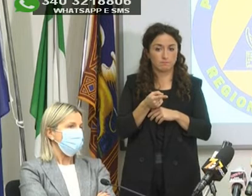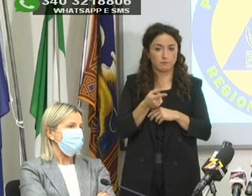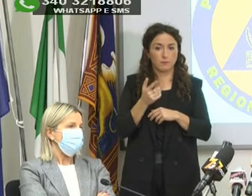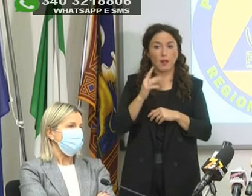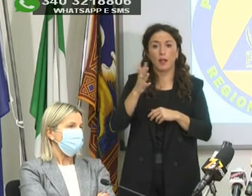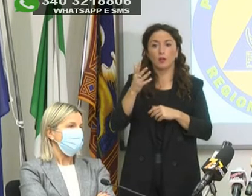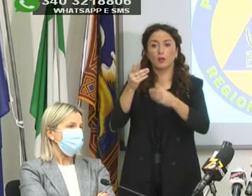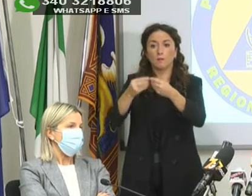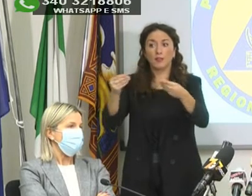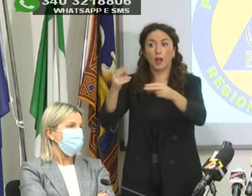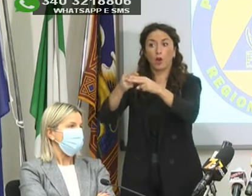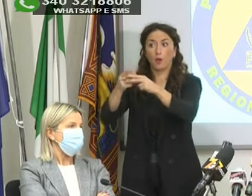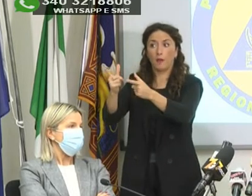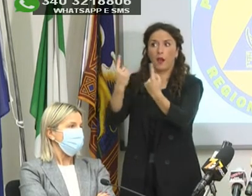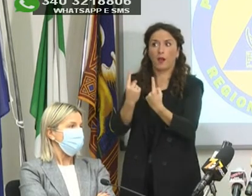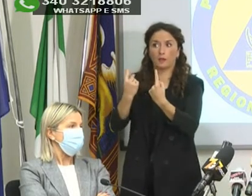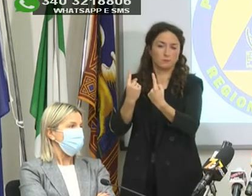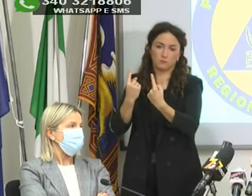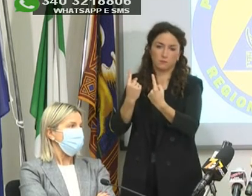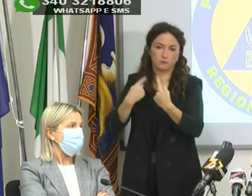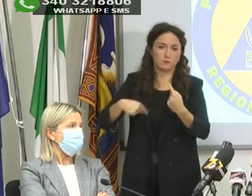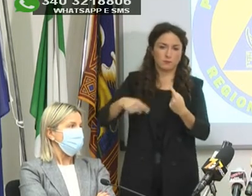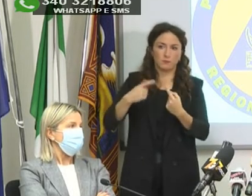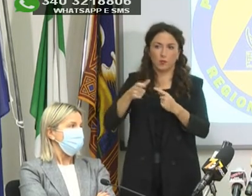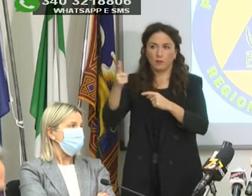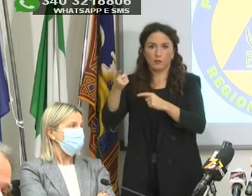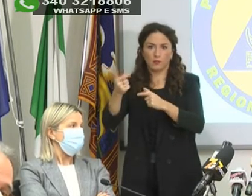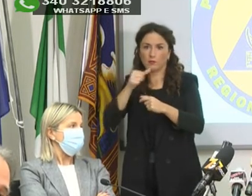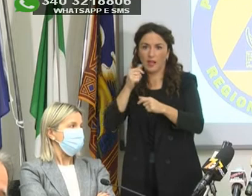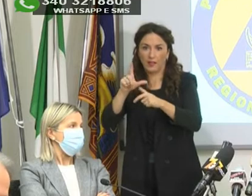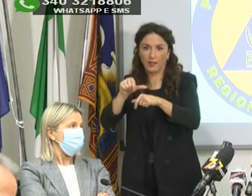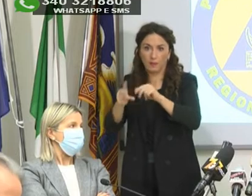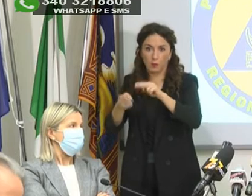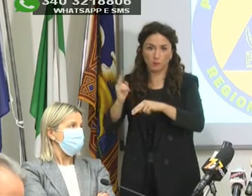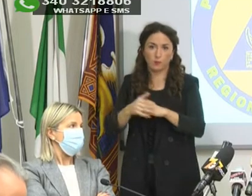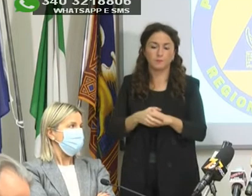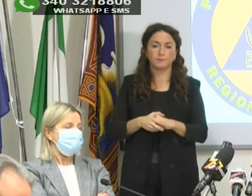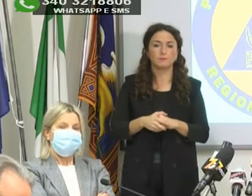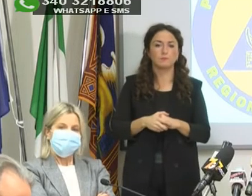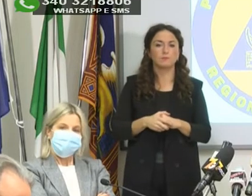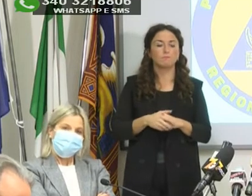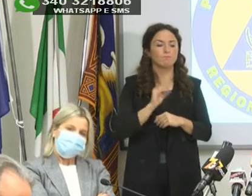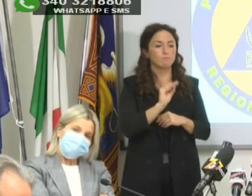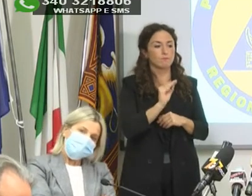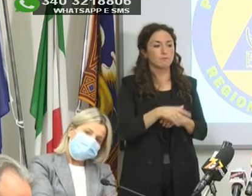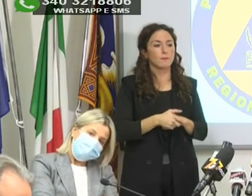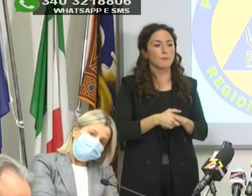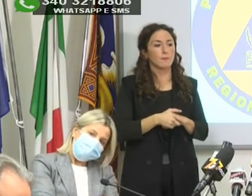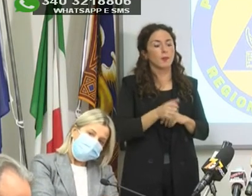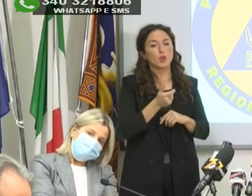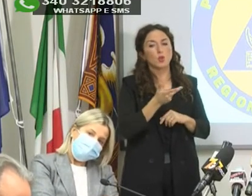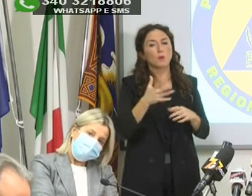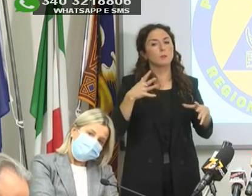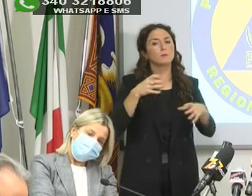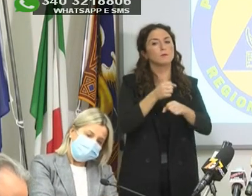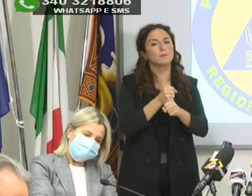di materiale da Roma, perché a volte magari ci mette un po' di più. Poi volevo chiedere, potete darci il numero